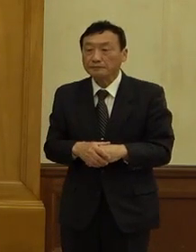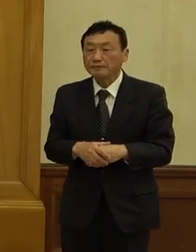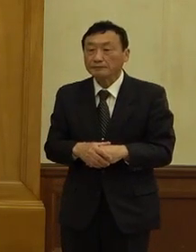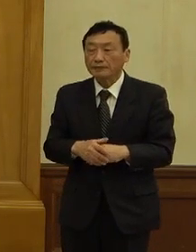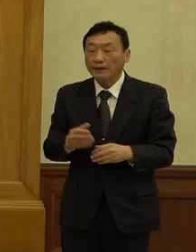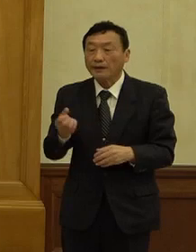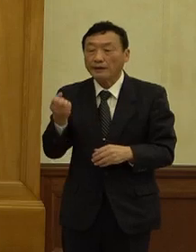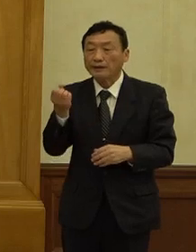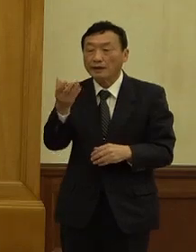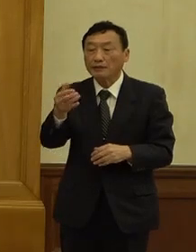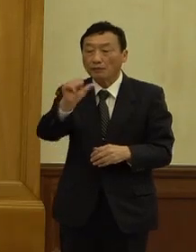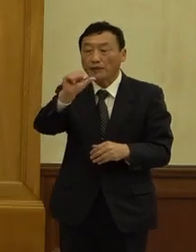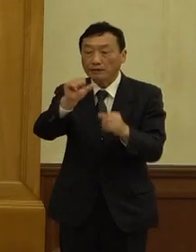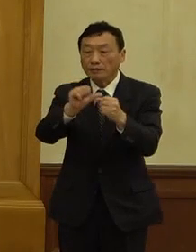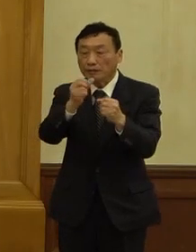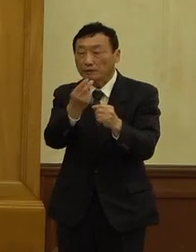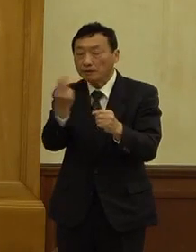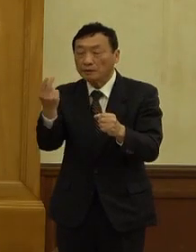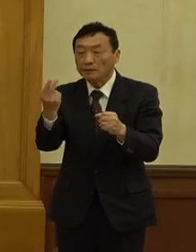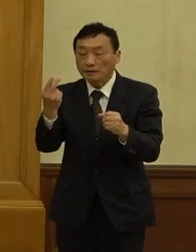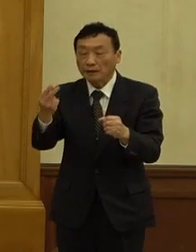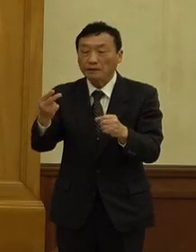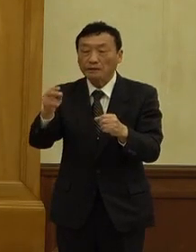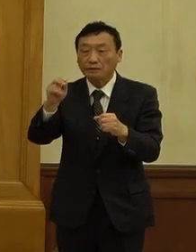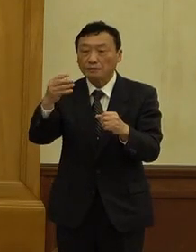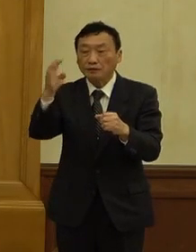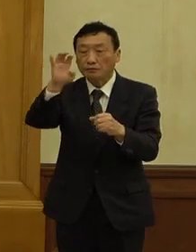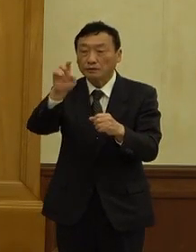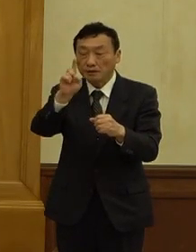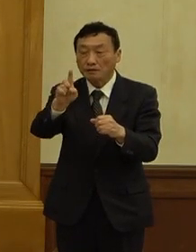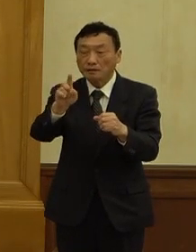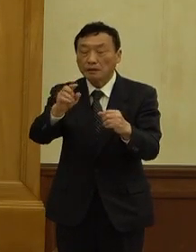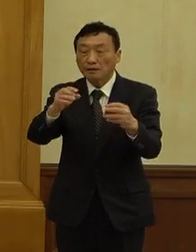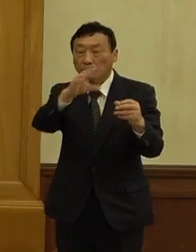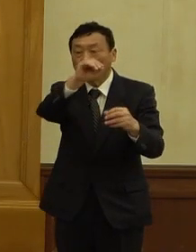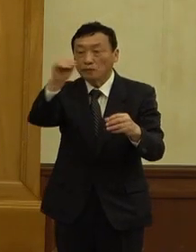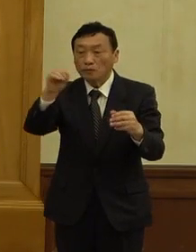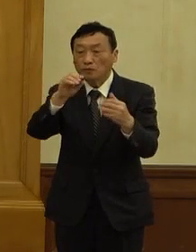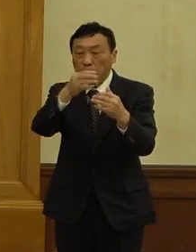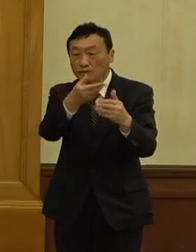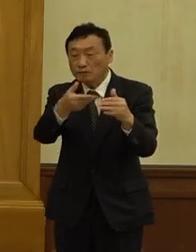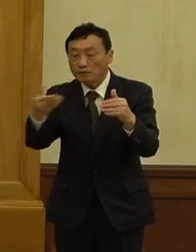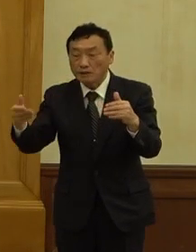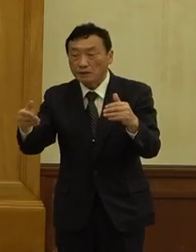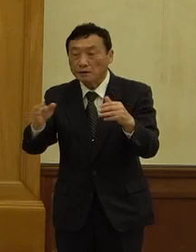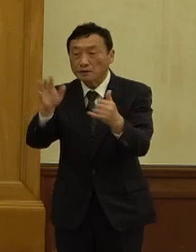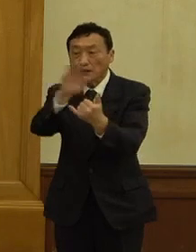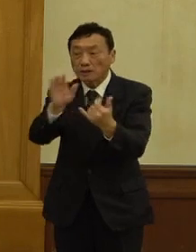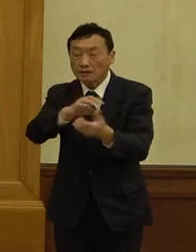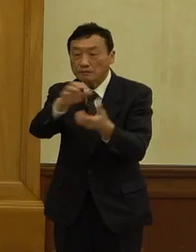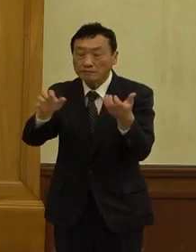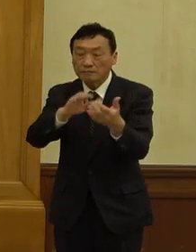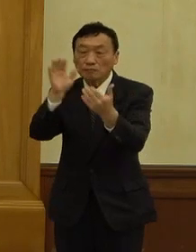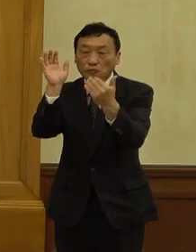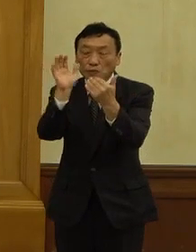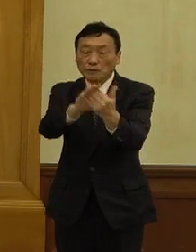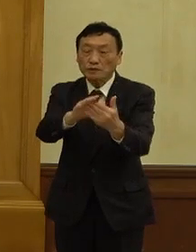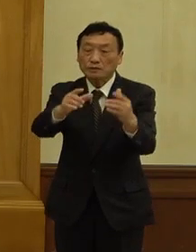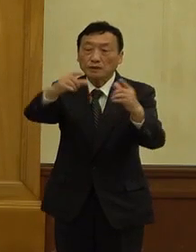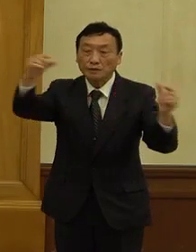令和5年度第41回になりますが、令和5年度土砂災害防止全国の集い in 富山